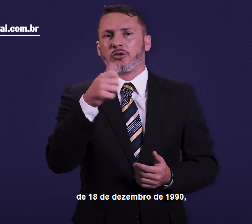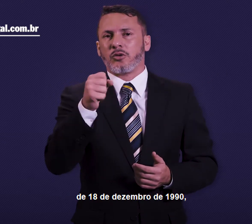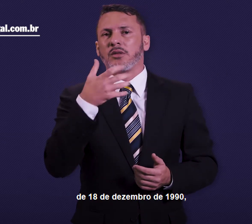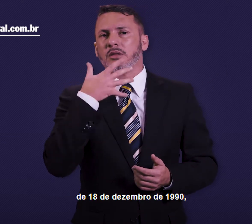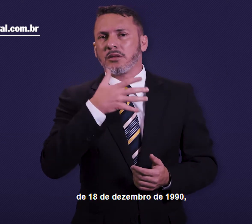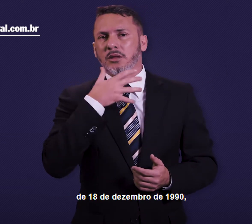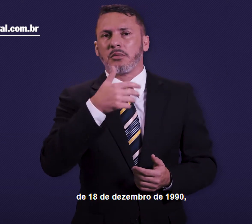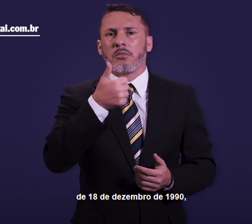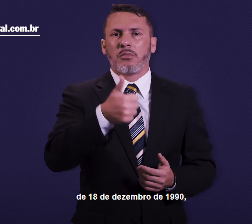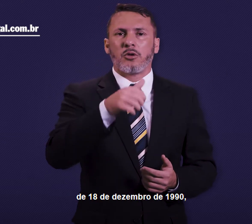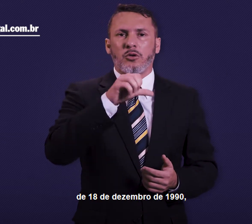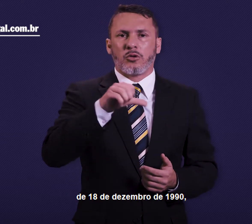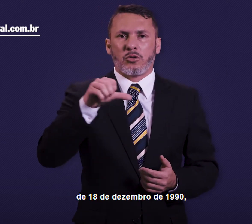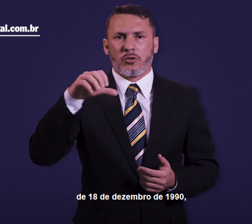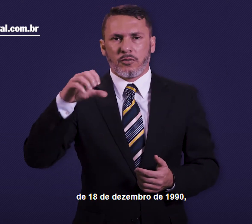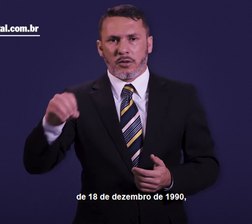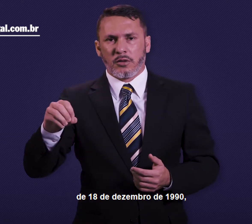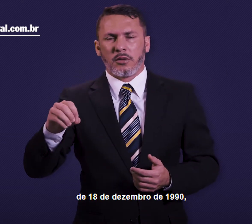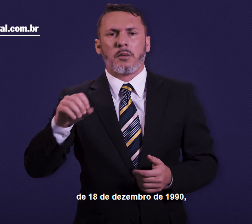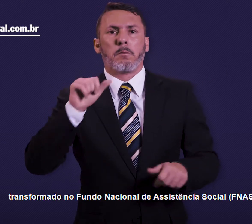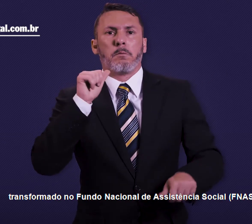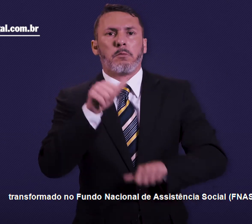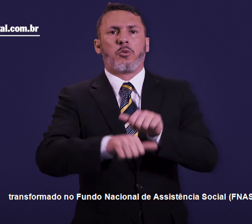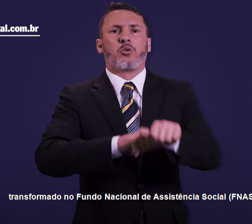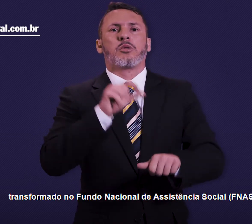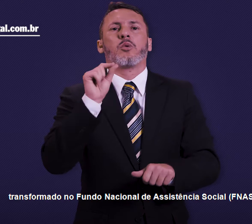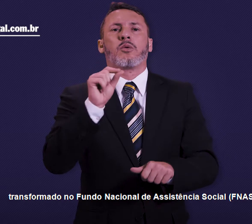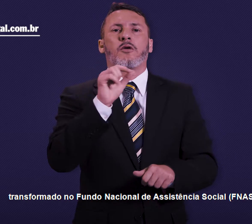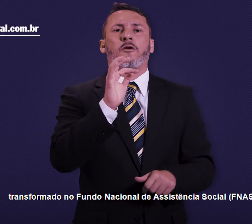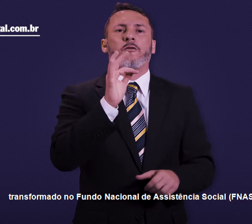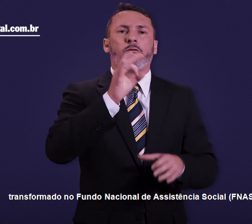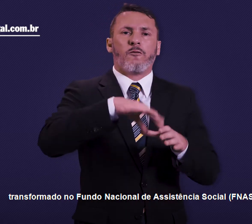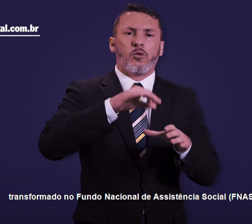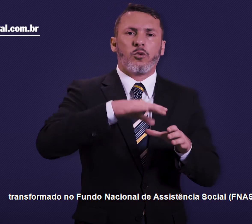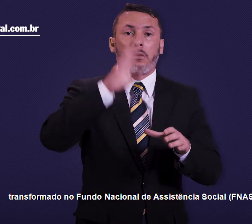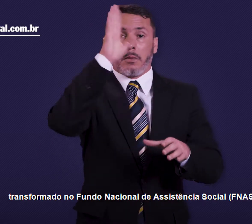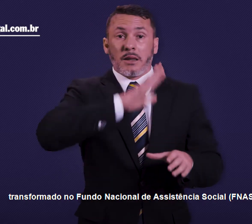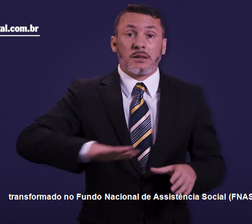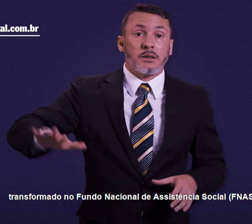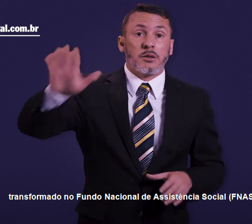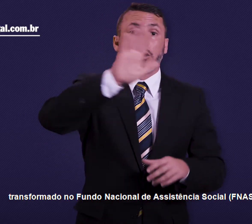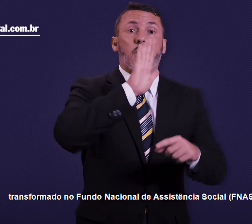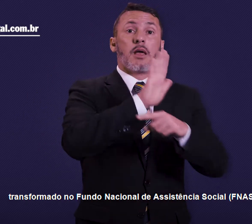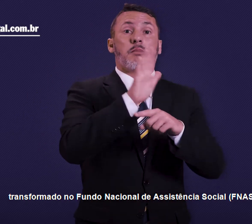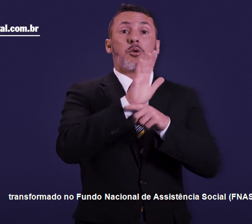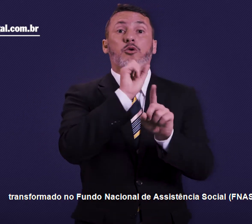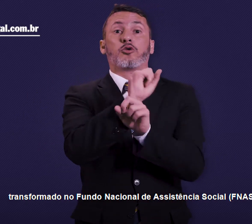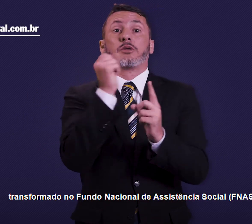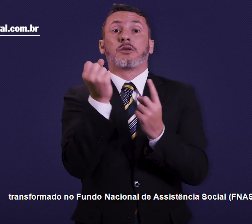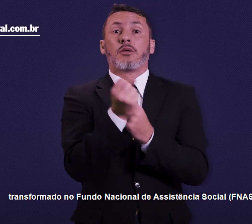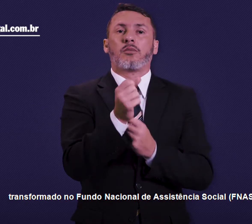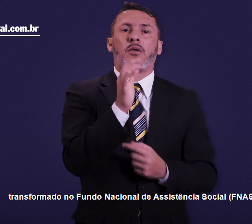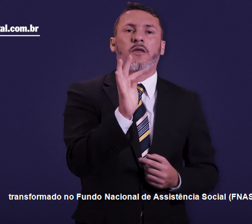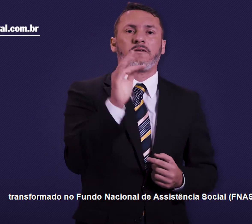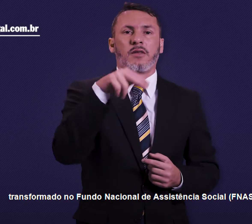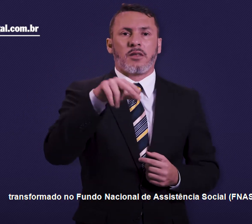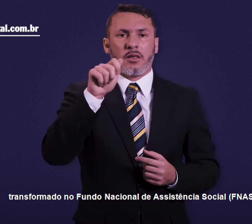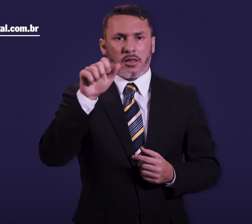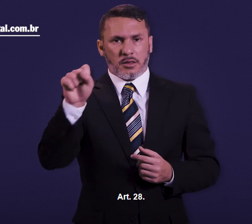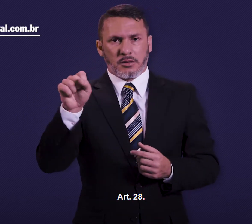de dezembro de 1990, transformado no Fundo Nacional de Assistência Social, FNAS.